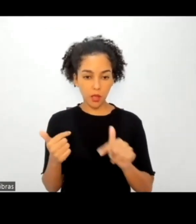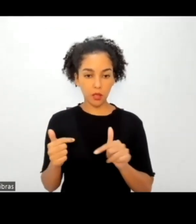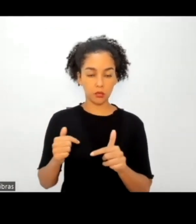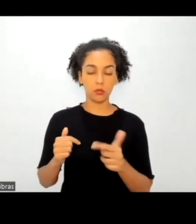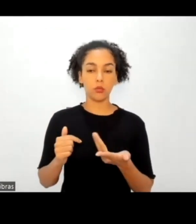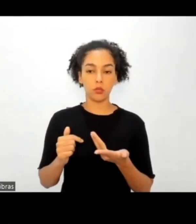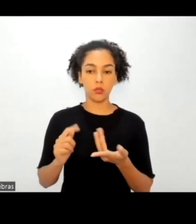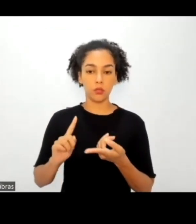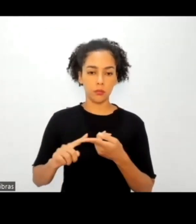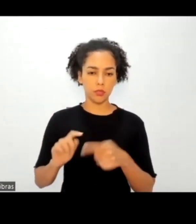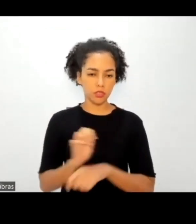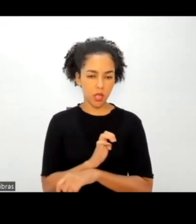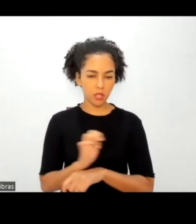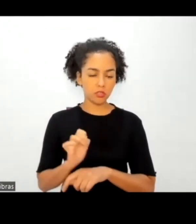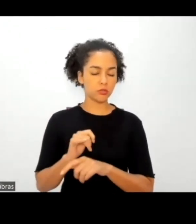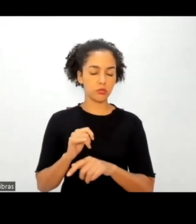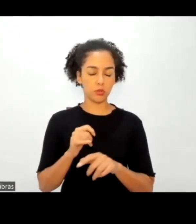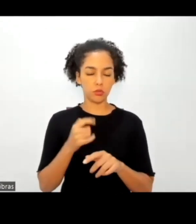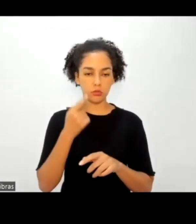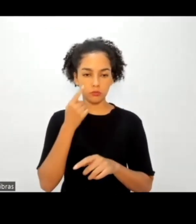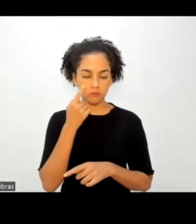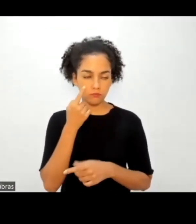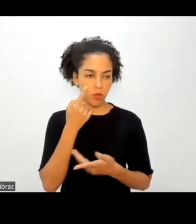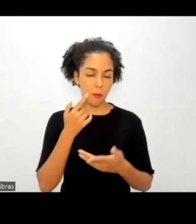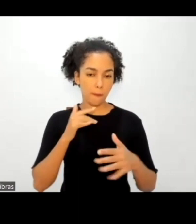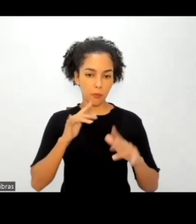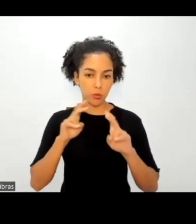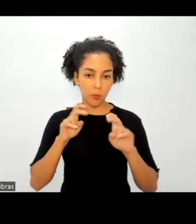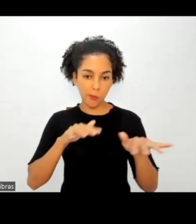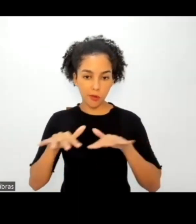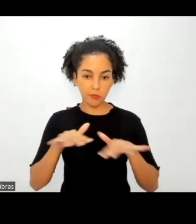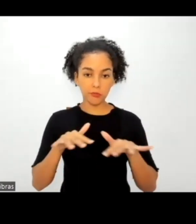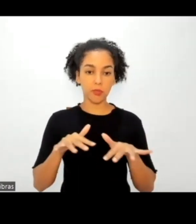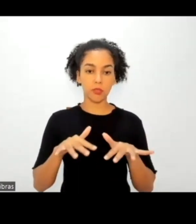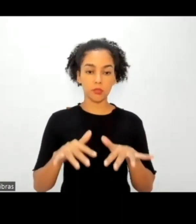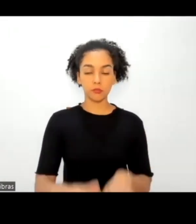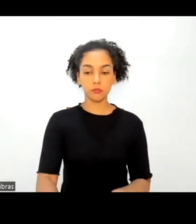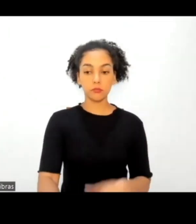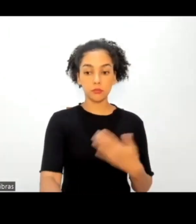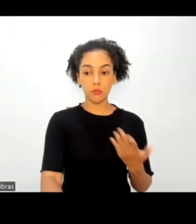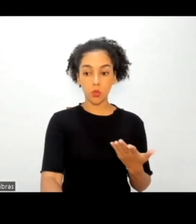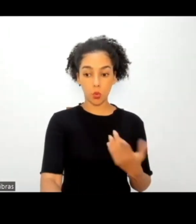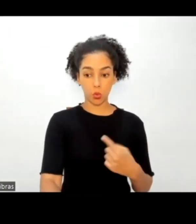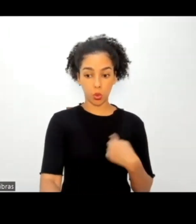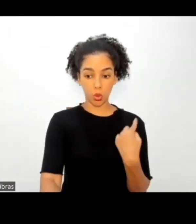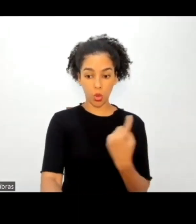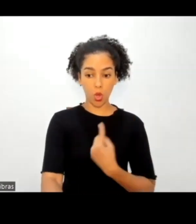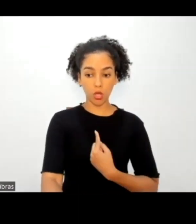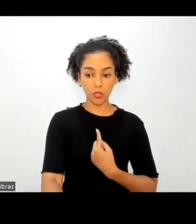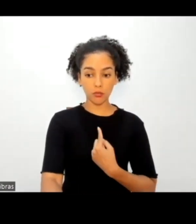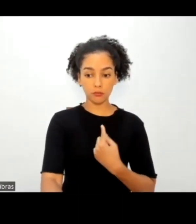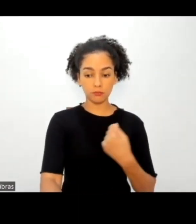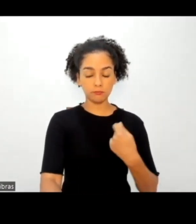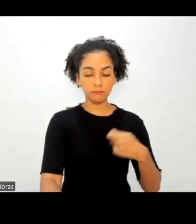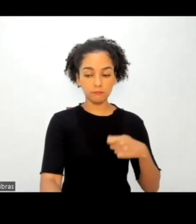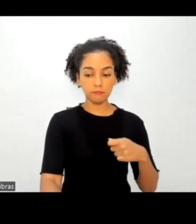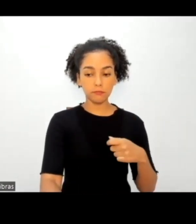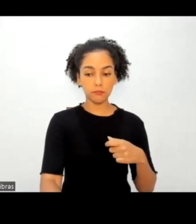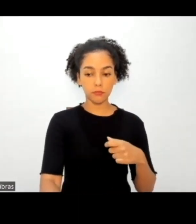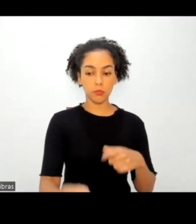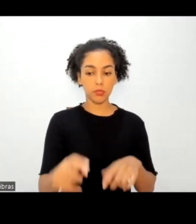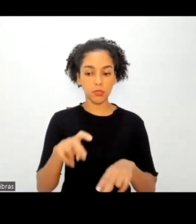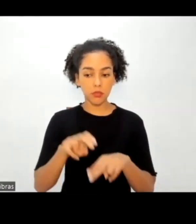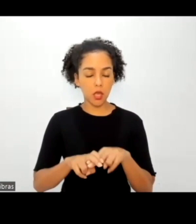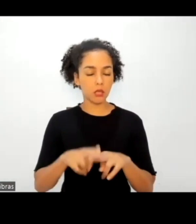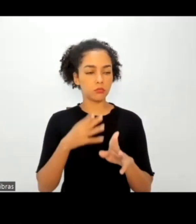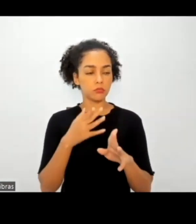supervisionado, movimentos sociais, enfim, né, o nosso, assim, nosso movimento é sentar, é estudar, é também, né, pensar